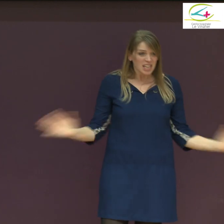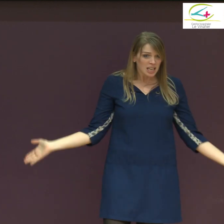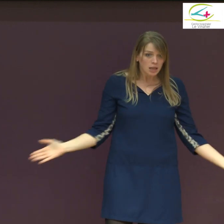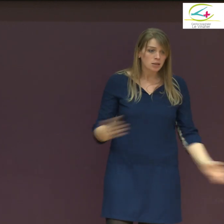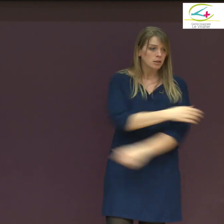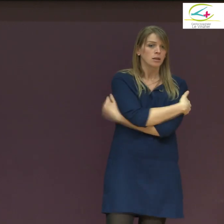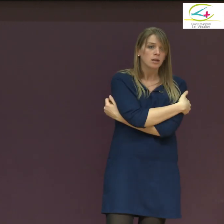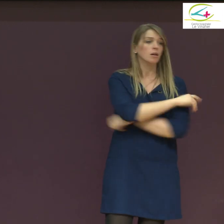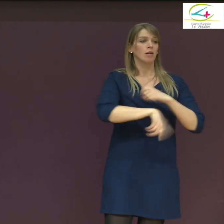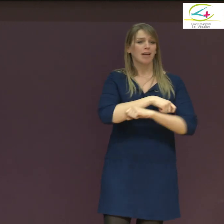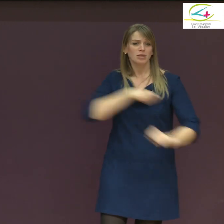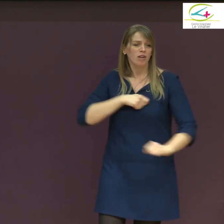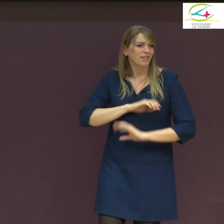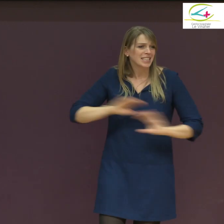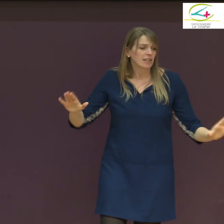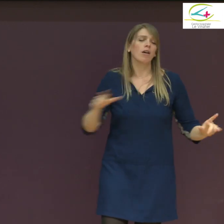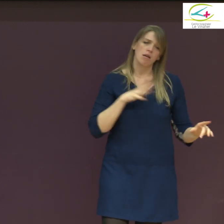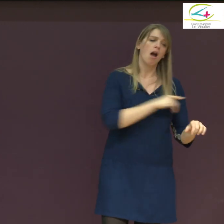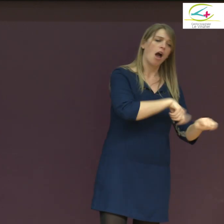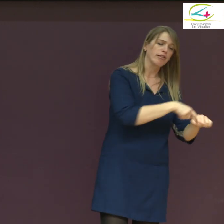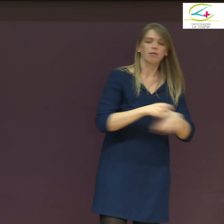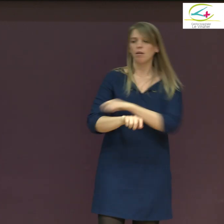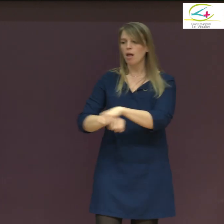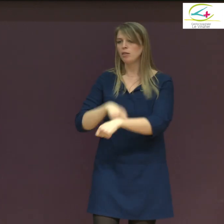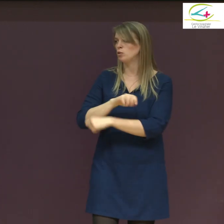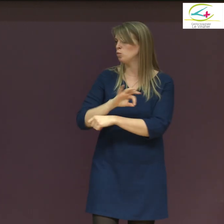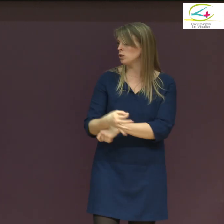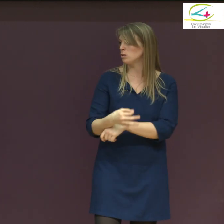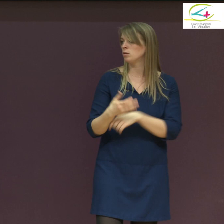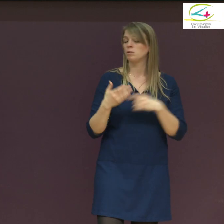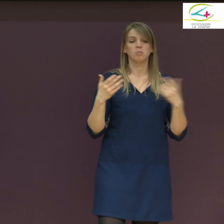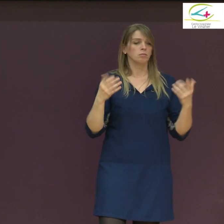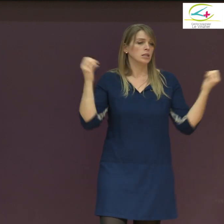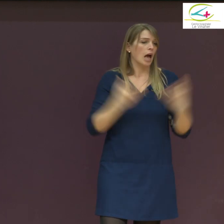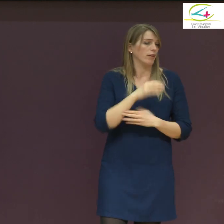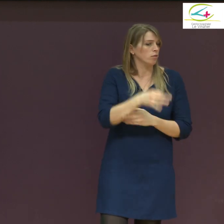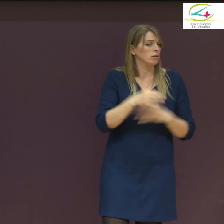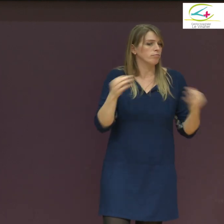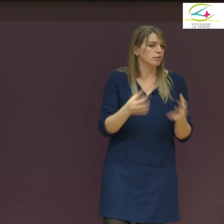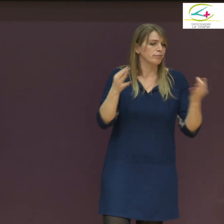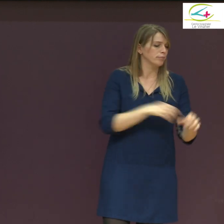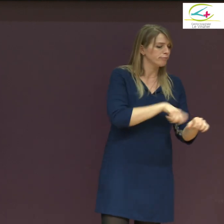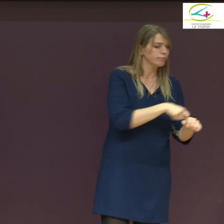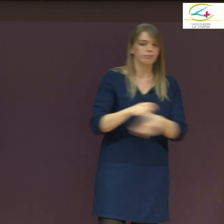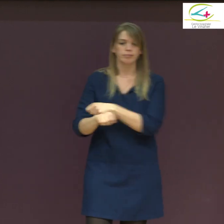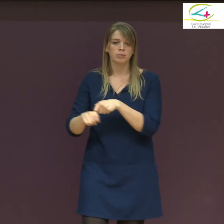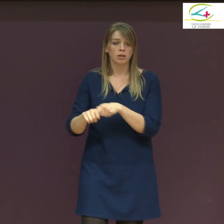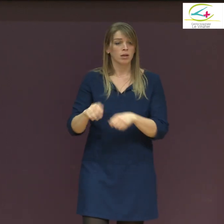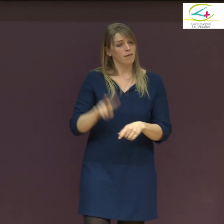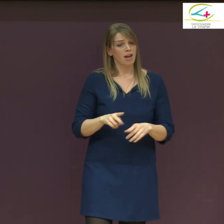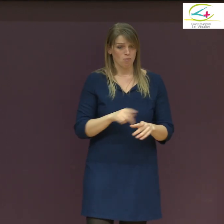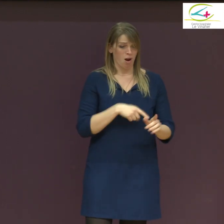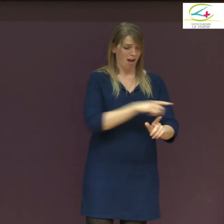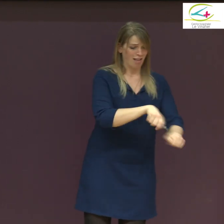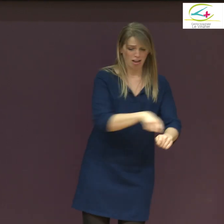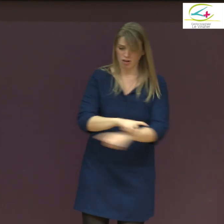très longtemps. Alors on attache les gens, ça arrive. Ça arrive effectivement. Je vous assure que ça nous fait aussi mal qu'à